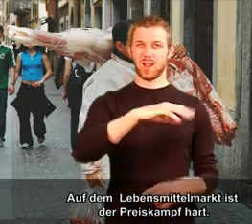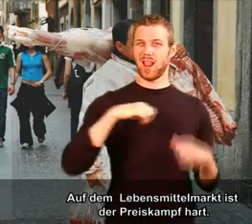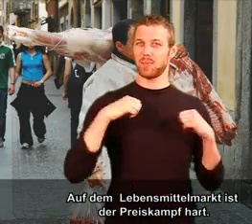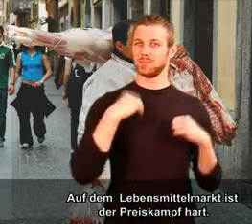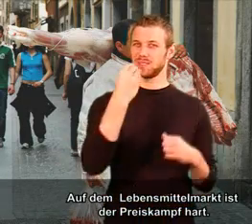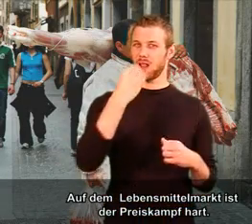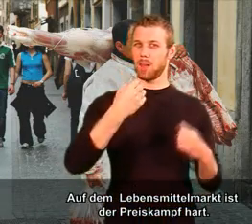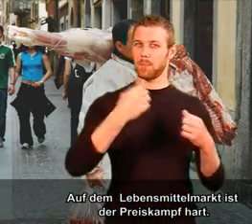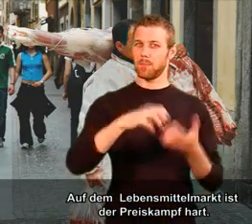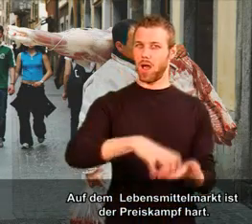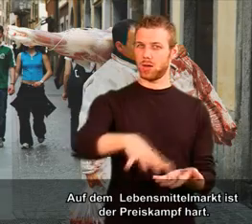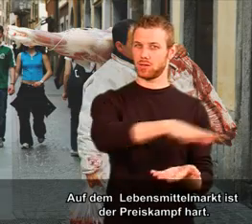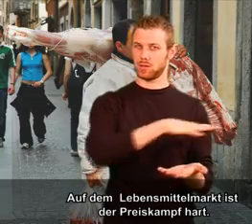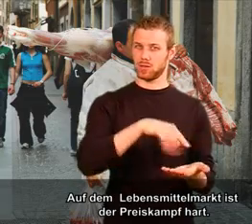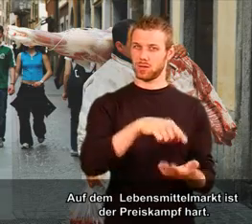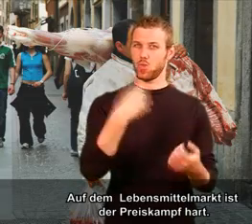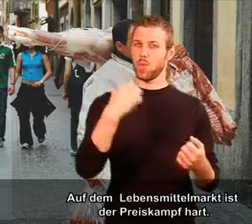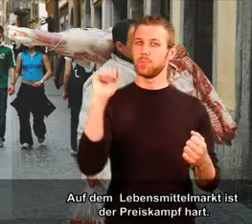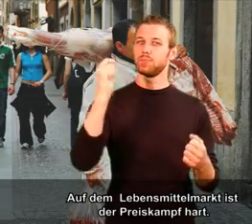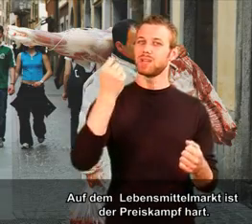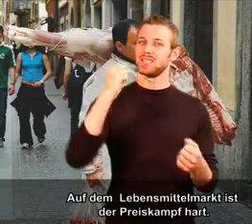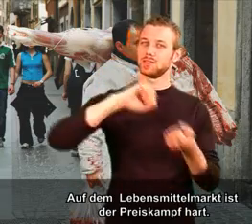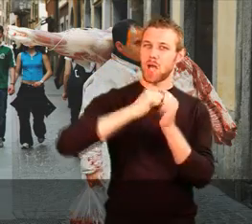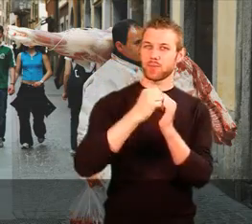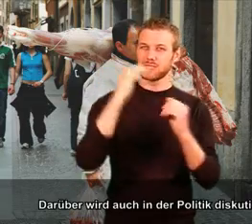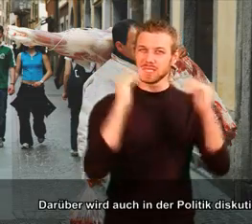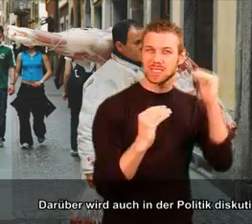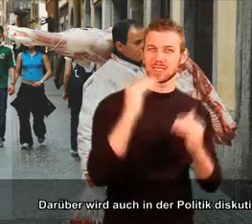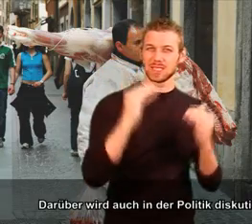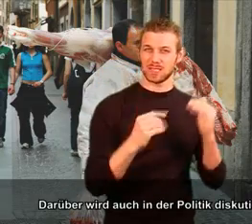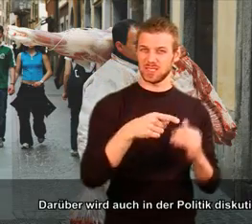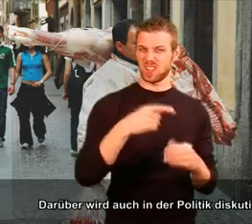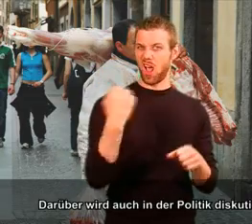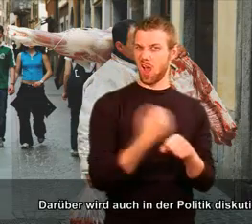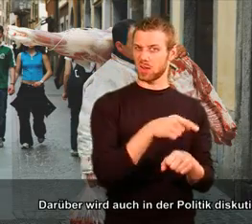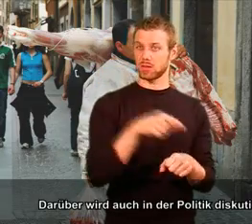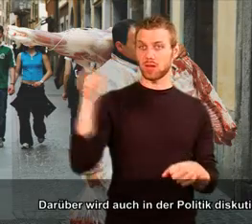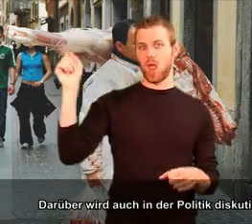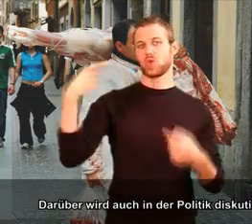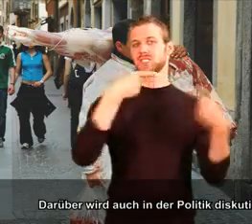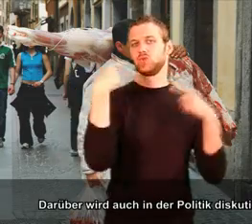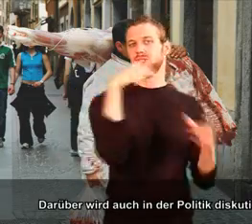Auf dem Lebensmittelmarkt ist der Preiskampf hart. Darüber wird auch in der Politik diskutiert.